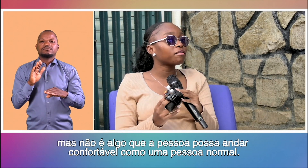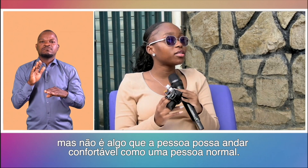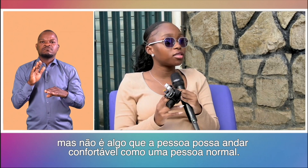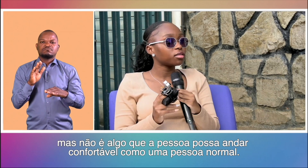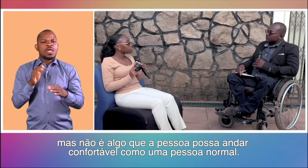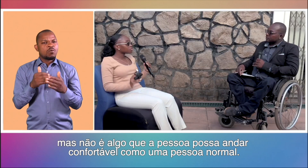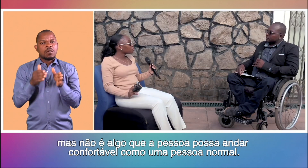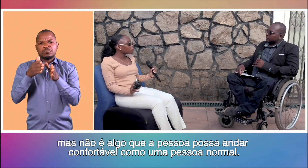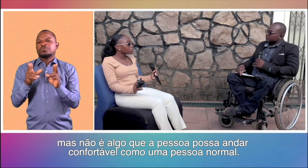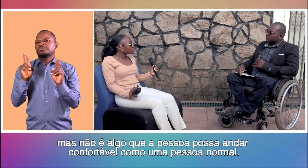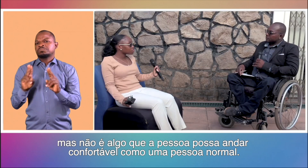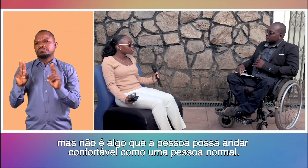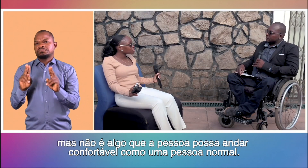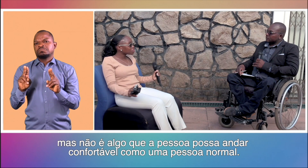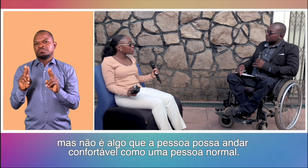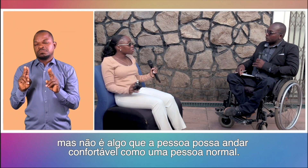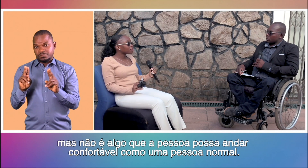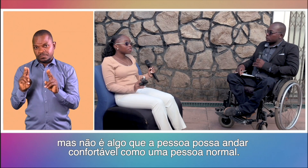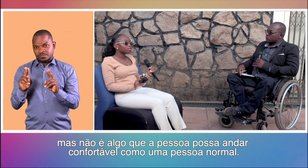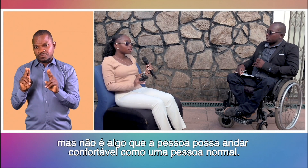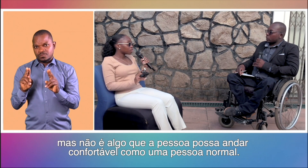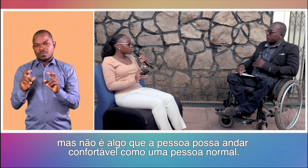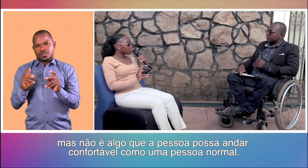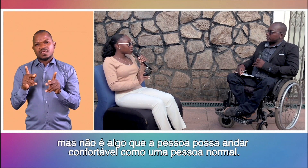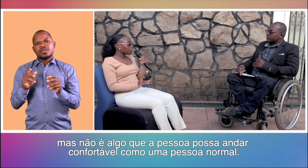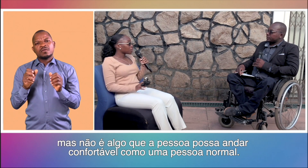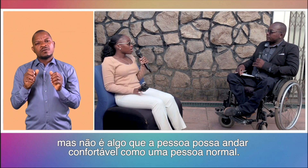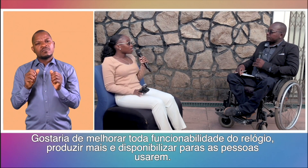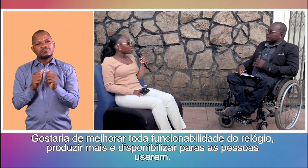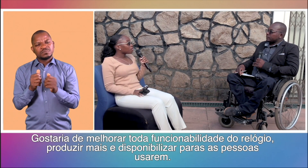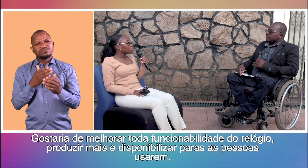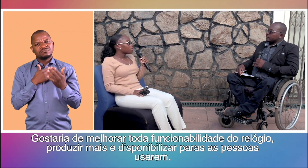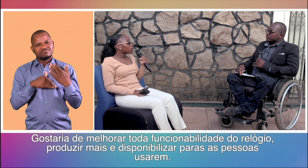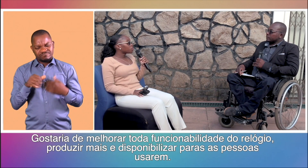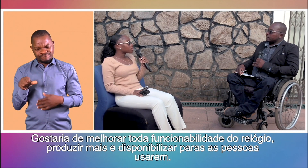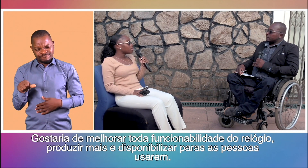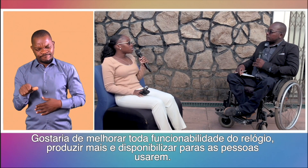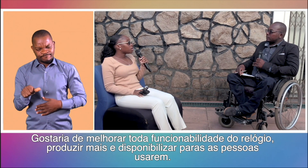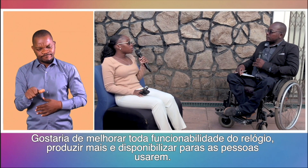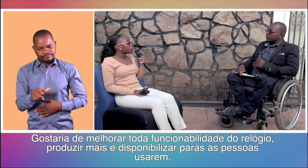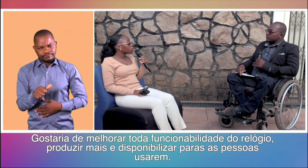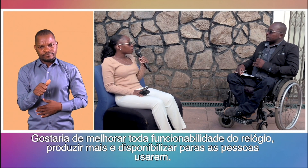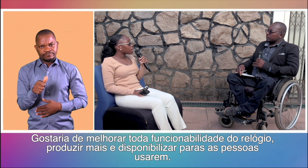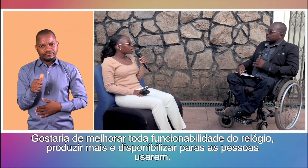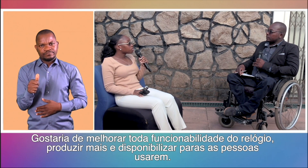confortável como uma pessoa normal. Uma pessoa normal. Sim. Então eu gostaria de melhorar